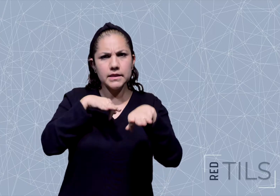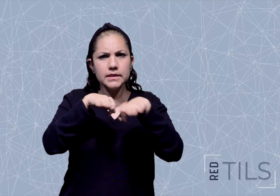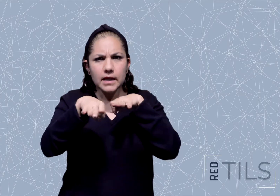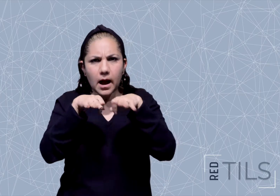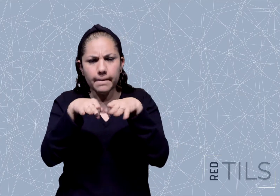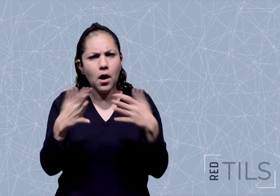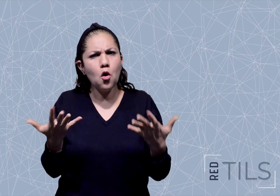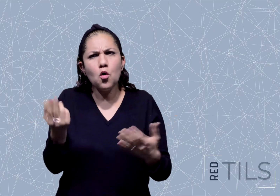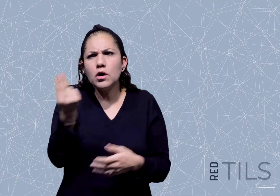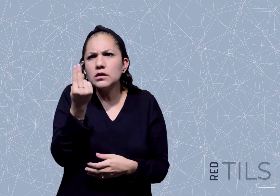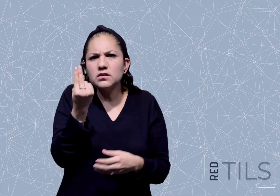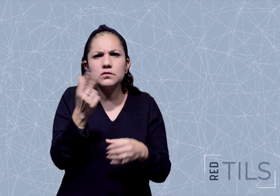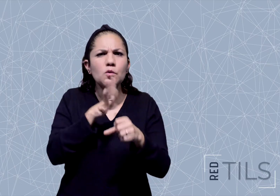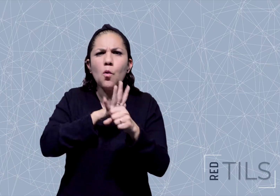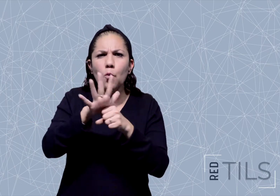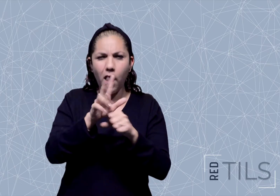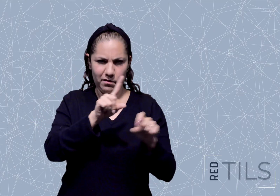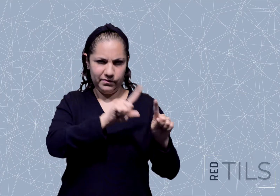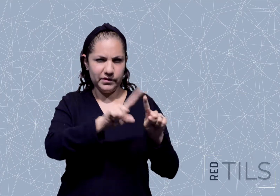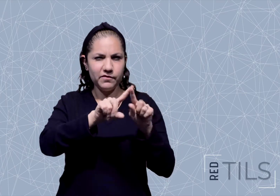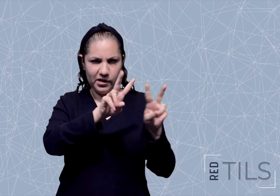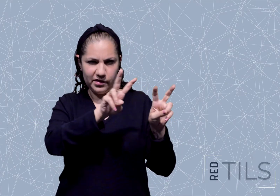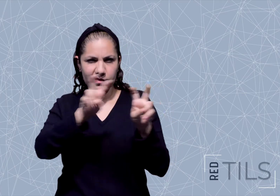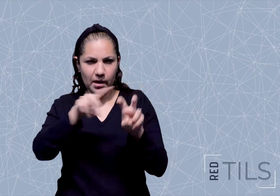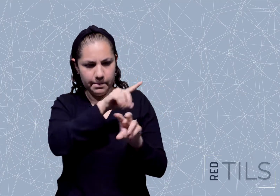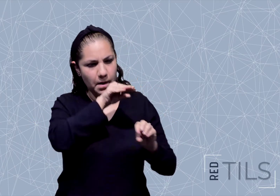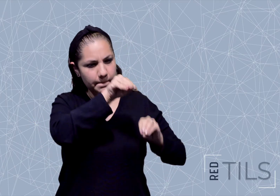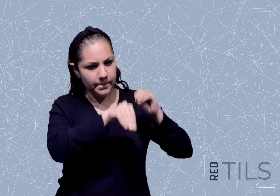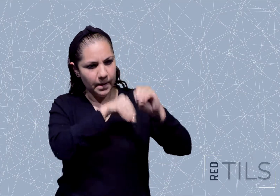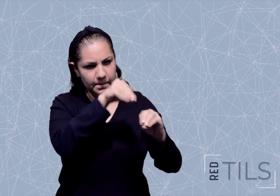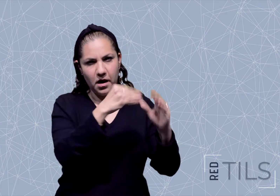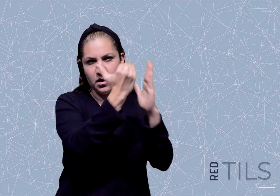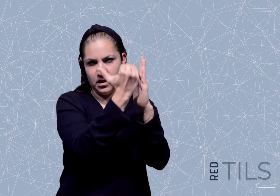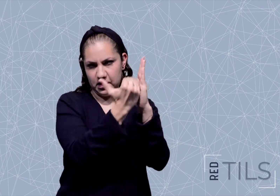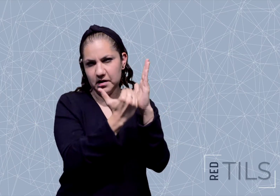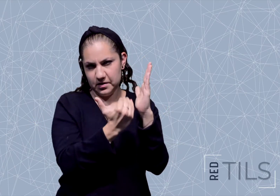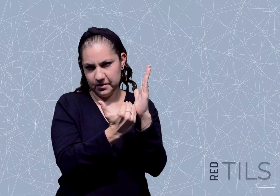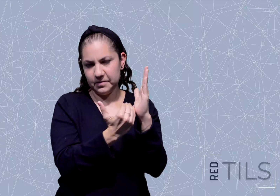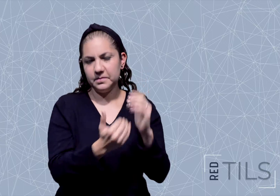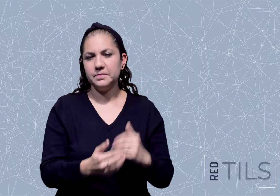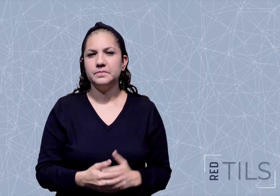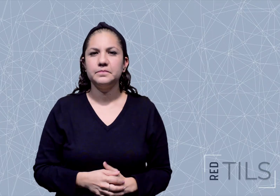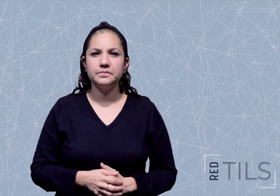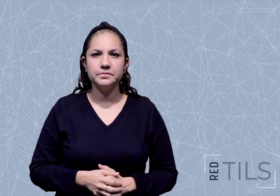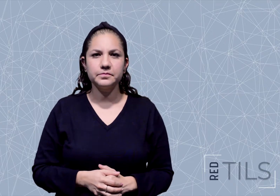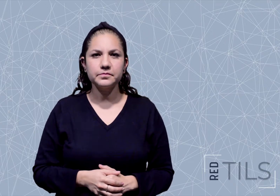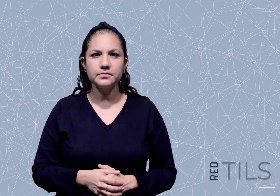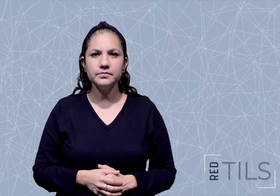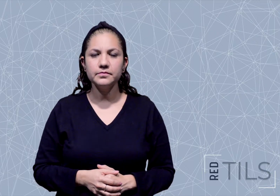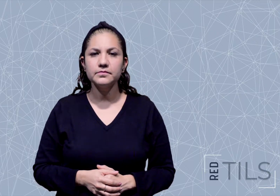diversos temas de su desempeño como intérpretes de conferencias.